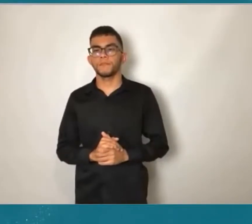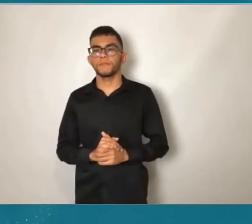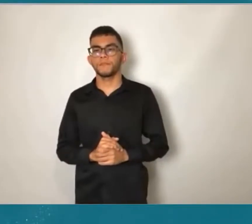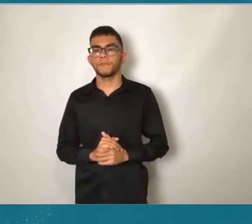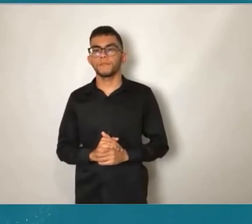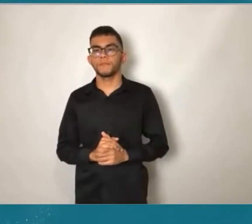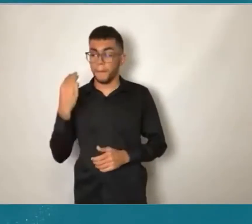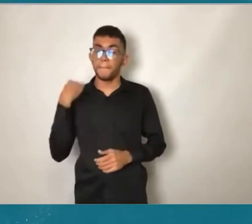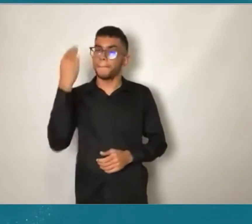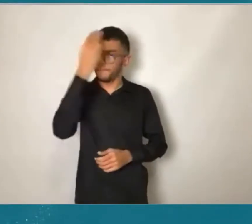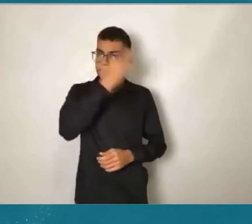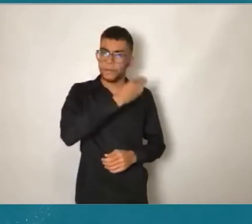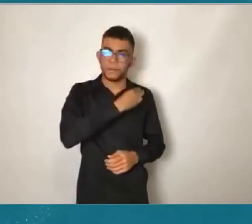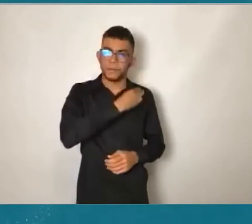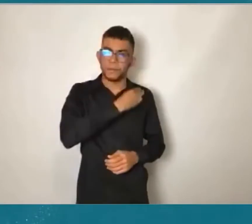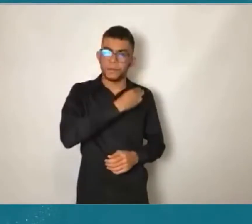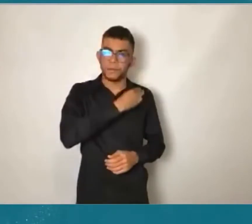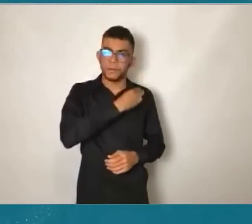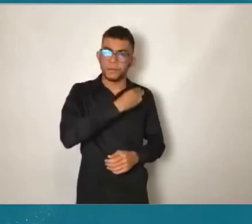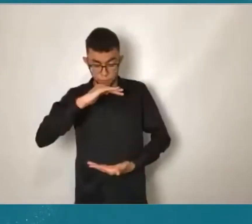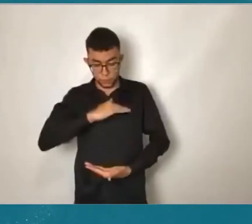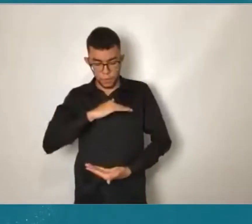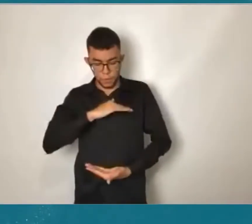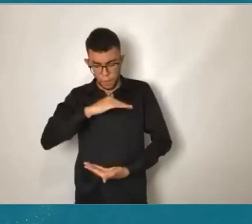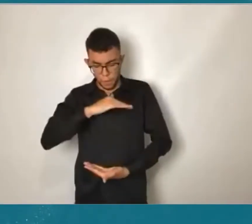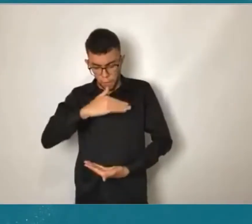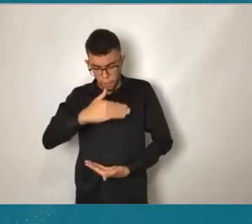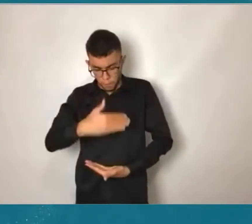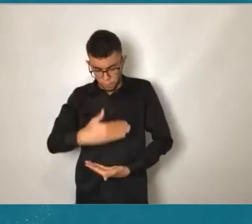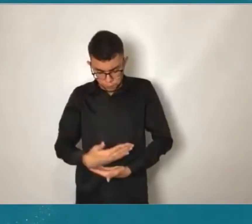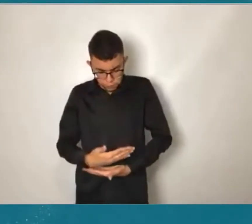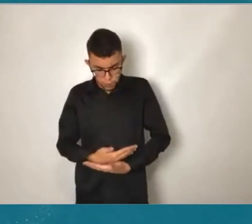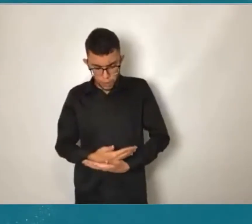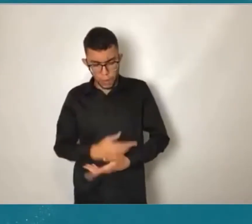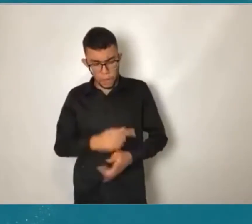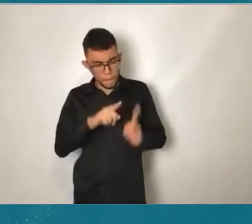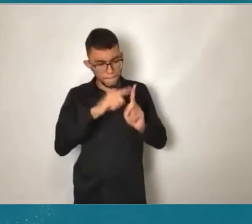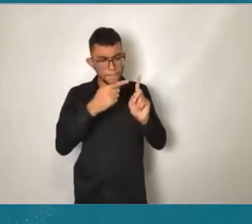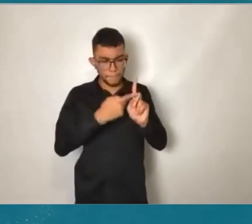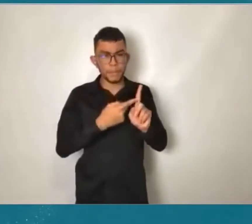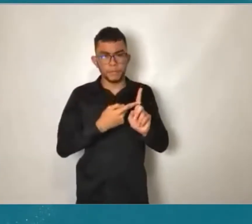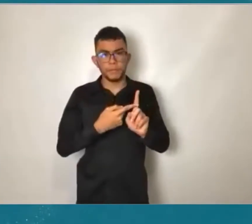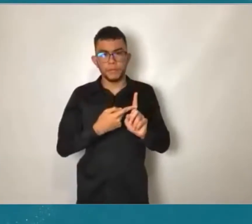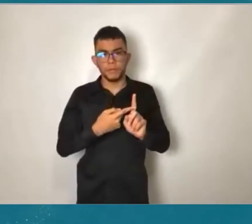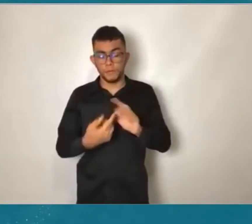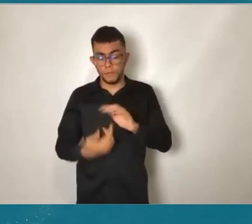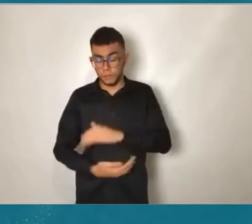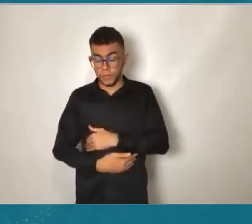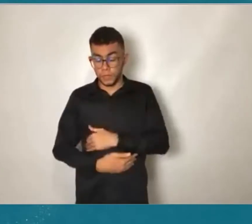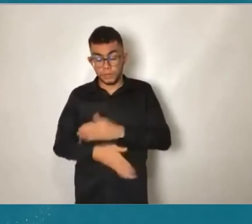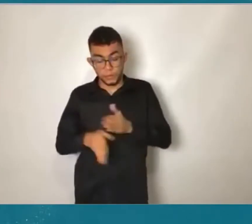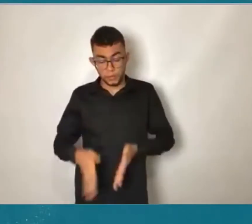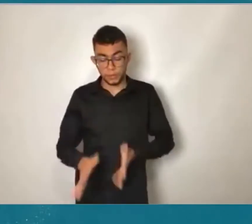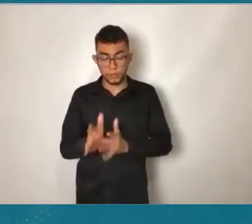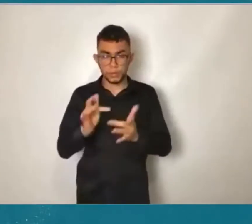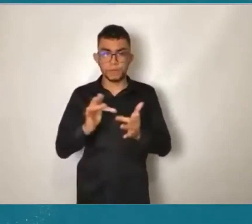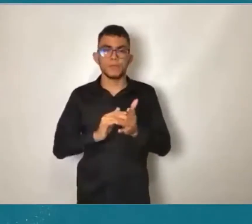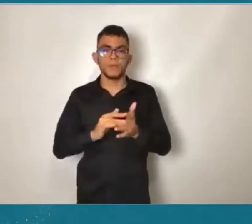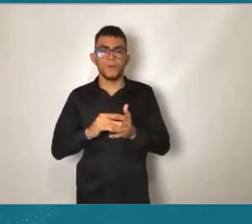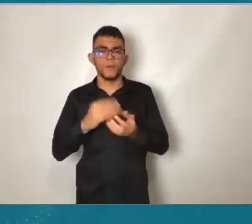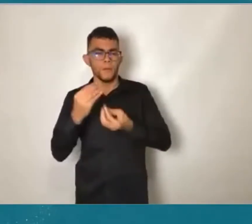né? E no versículo 17, mas o Senhor fará vir sobre ti, sobre o teu povo, sobre a